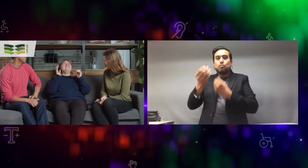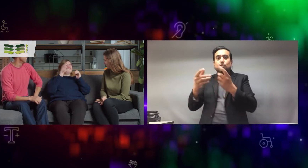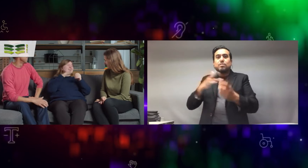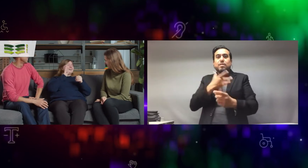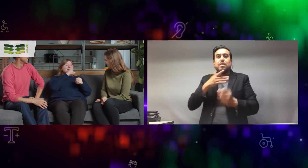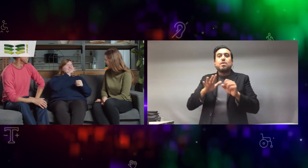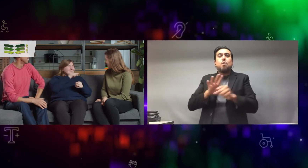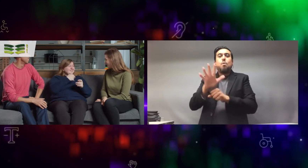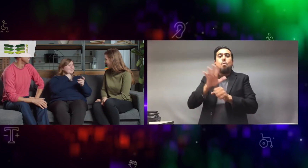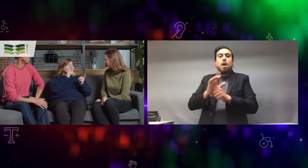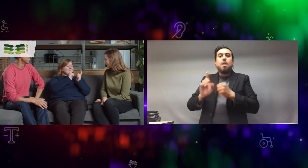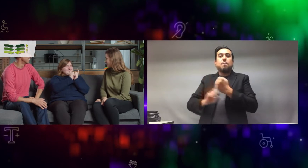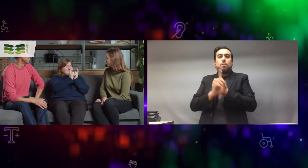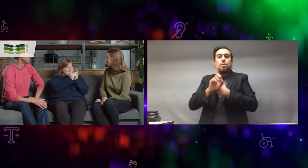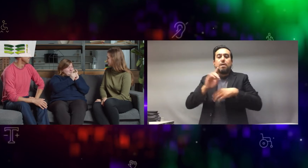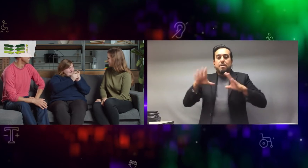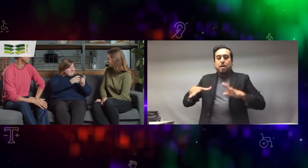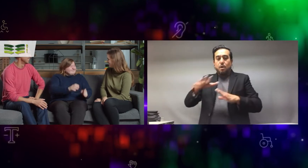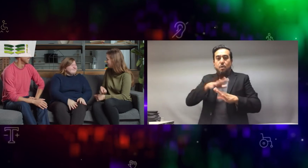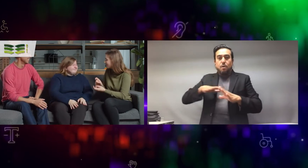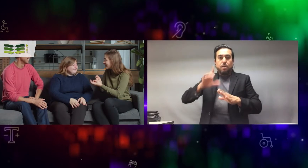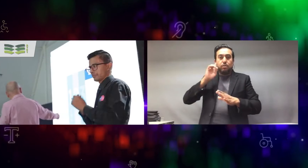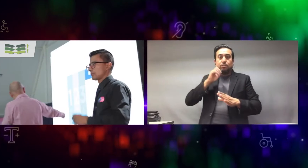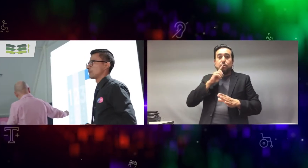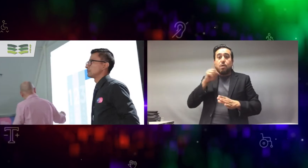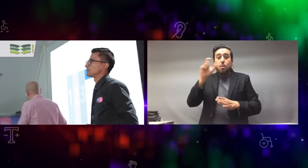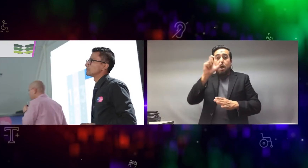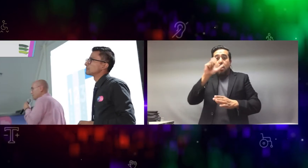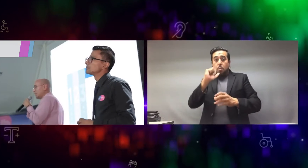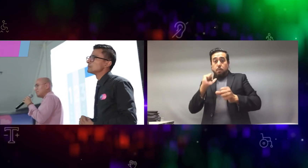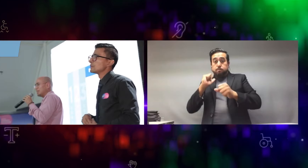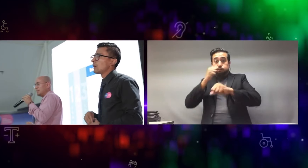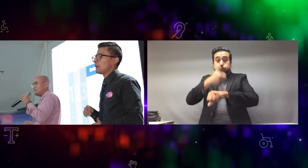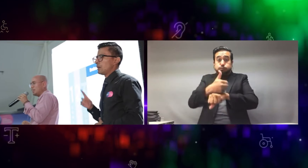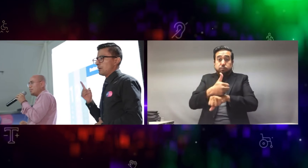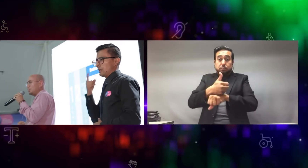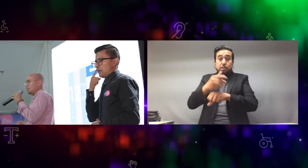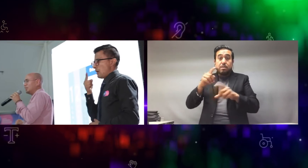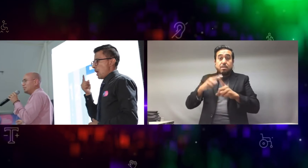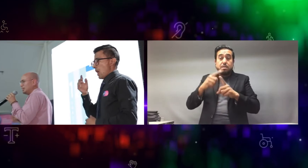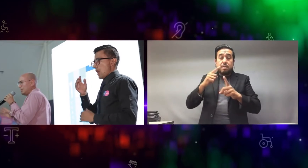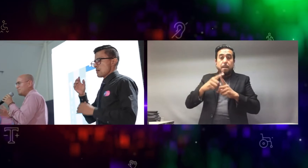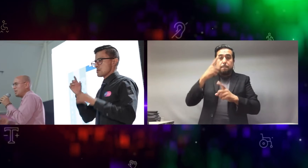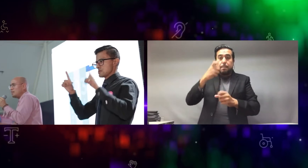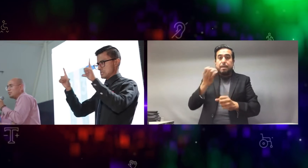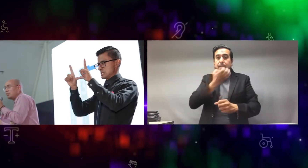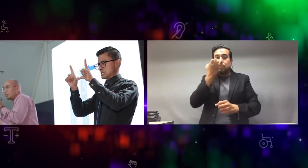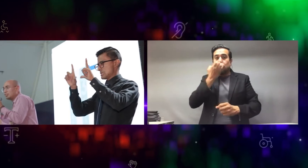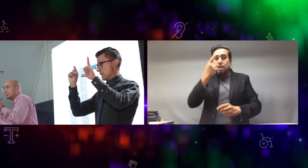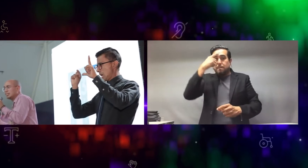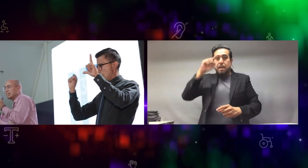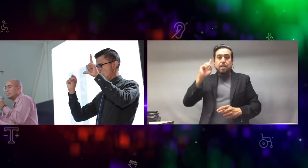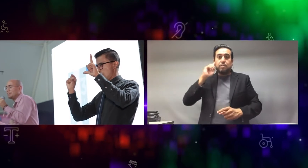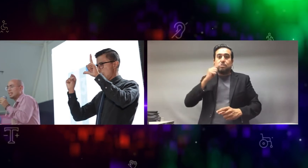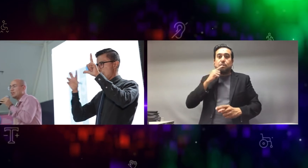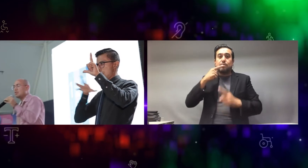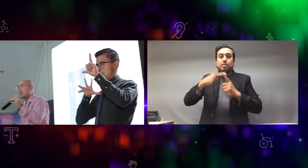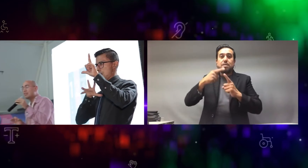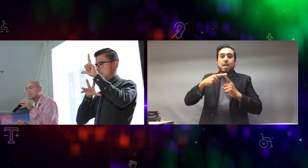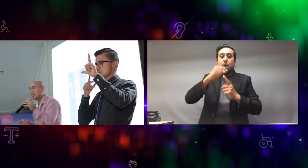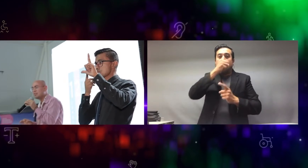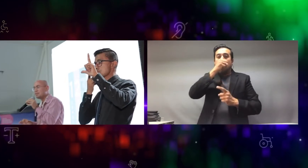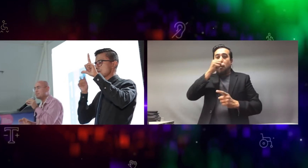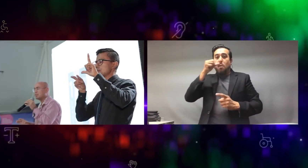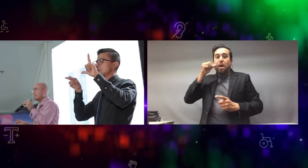sobre las problemáticas que vive esta comunidad y conmemorar la creación de la primera escuela para sordos por decreto del